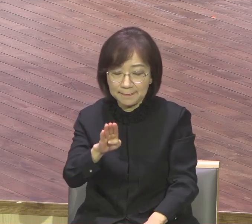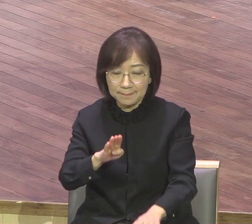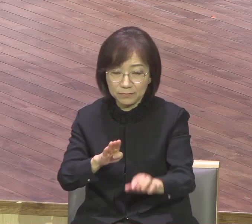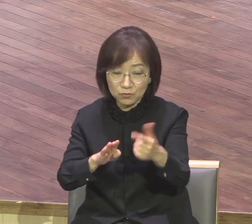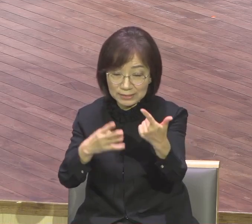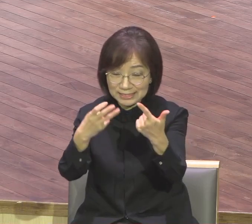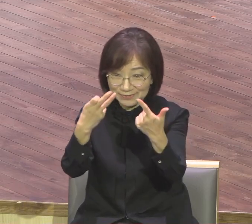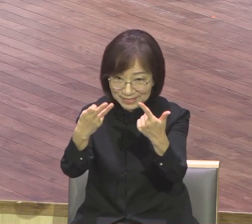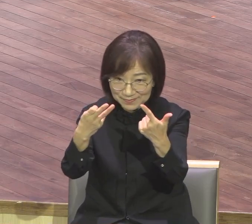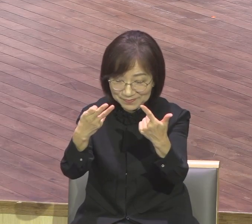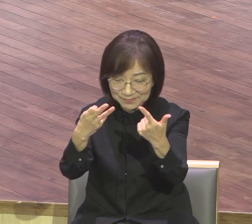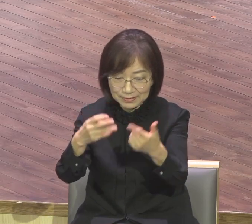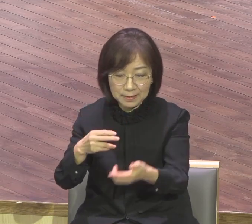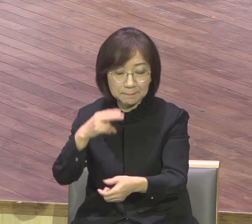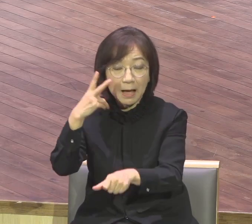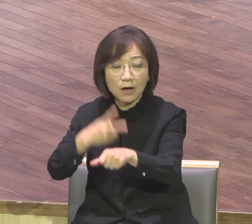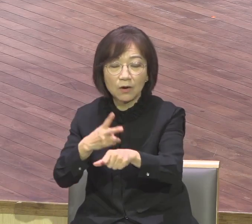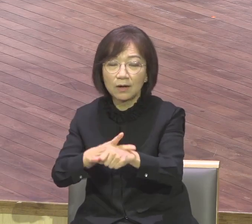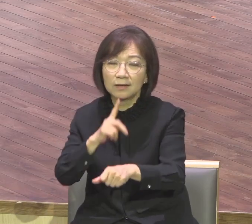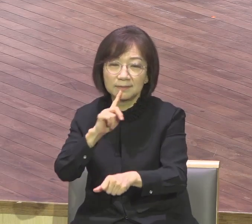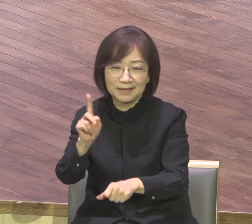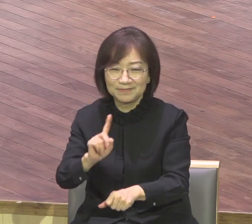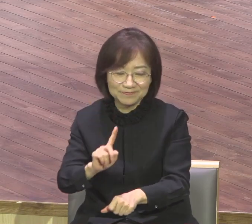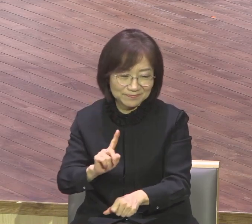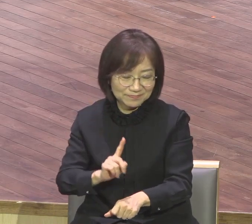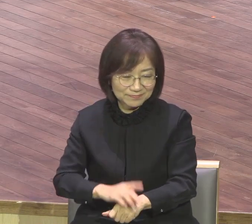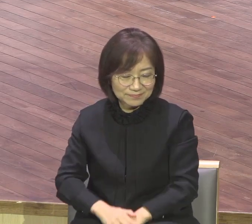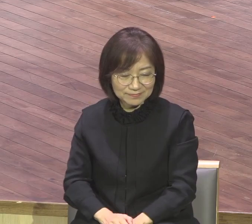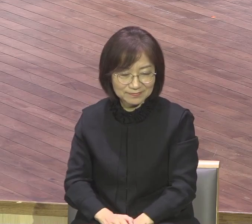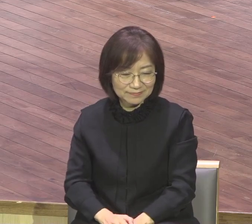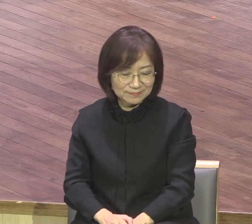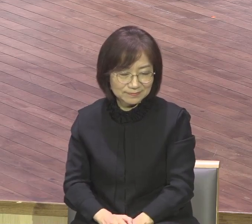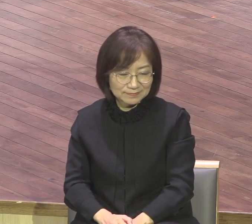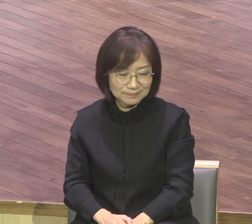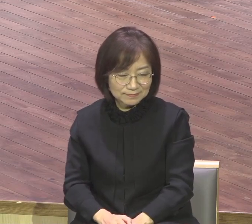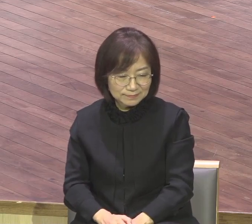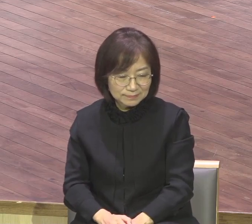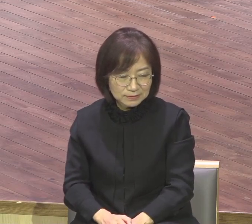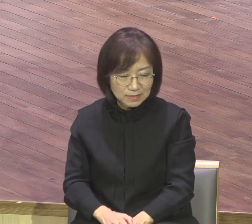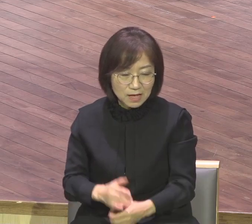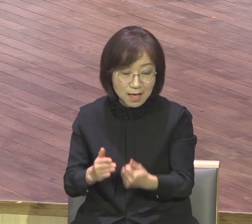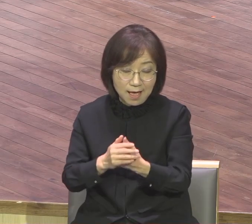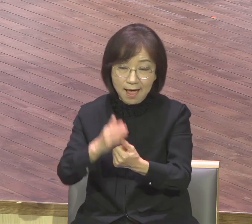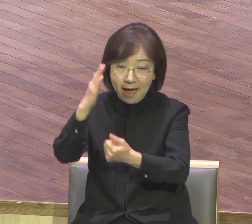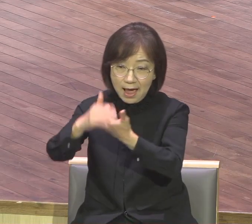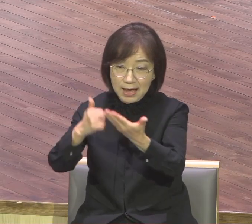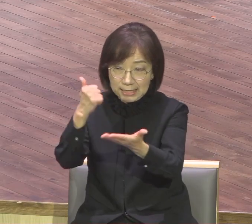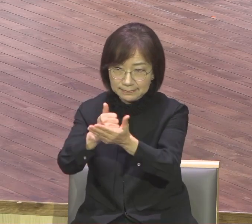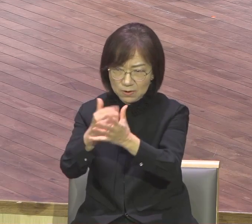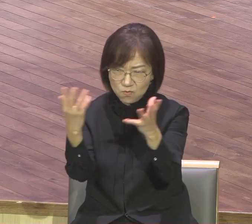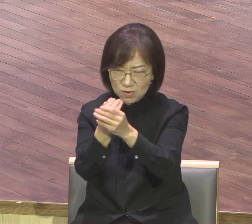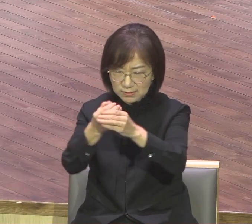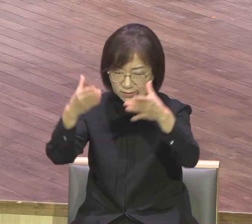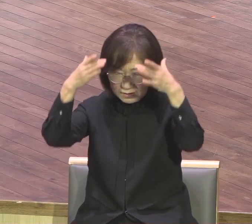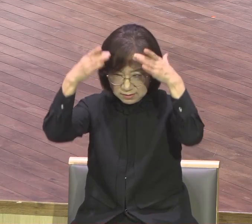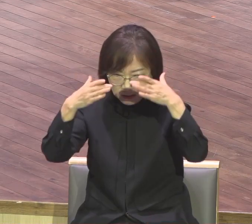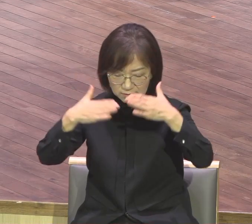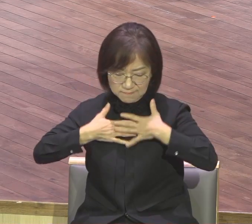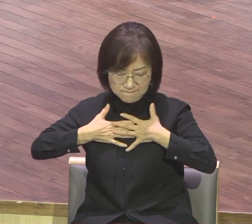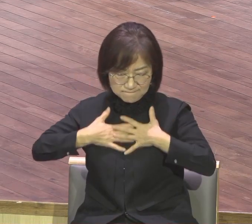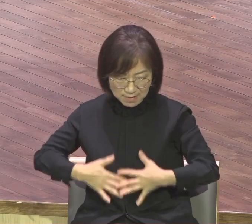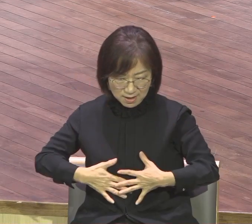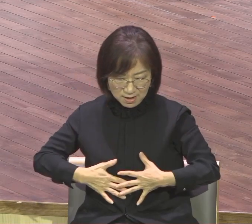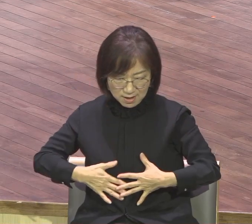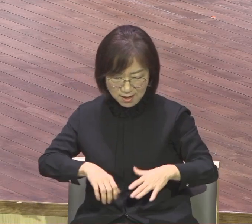바울이 이렇게 강조합니다. Especialmente en Efesios 6:13 apóstol Pablo enfatiza esto. 그러므로 하나님의 전신 갑주를 취하라